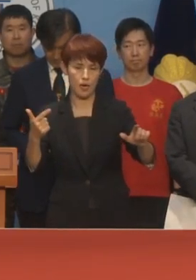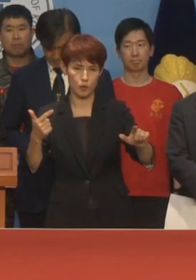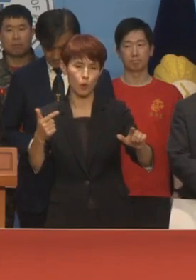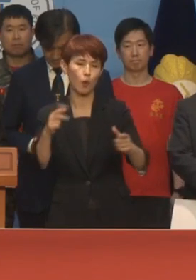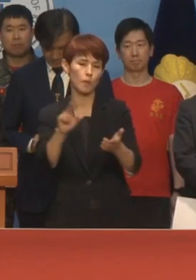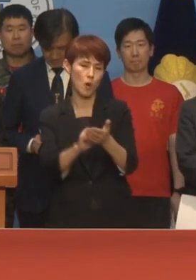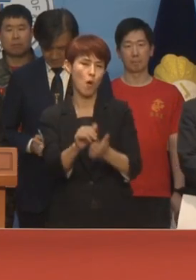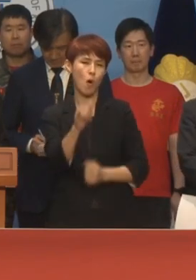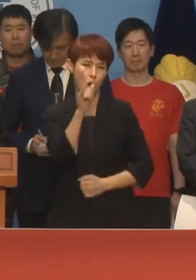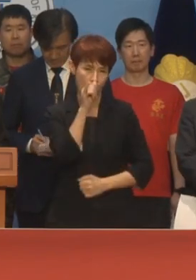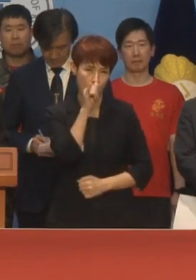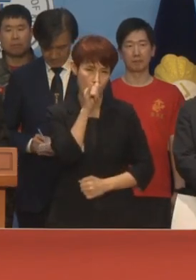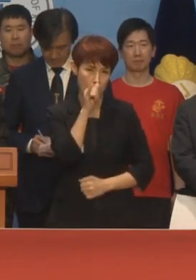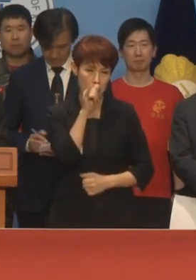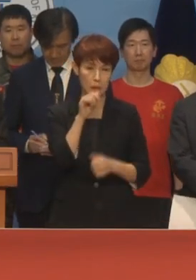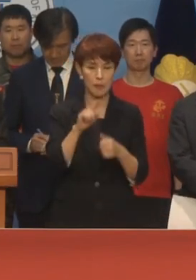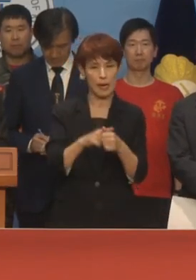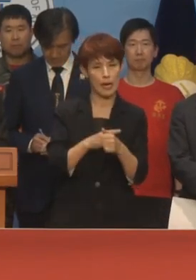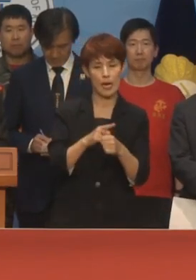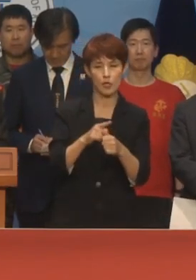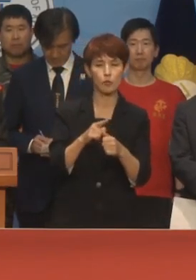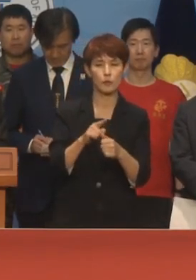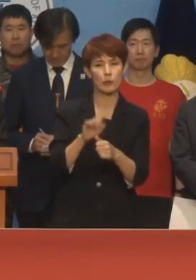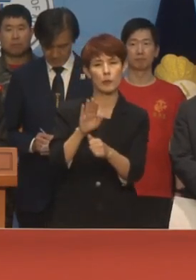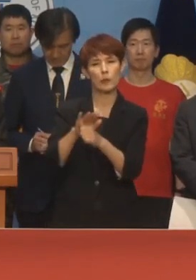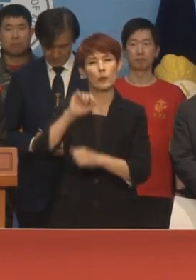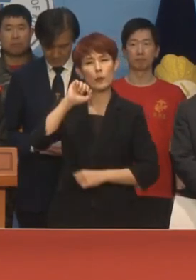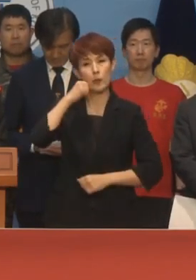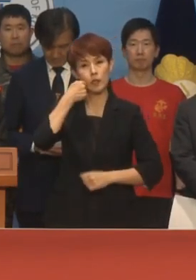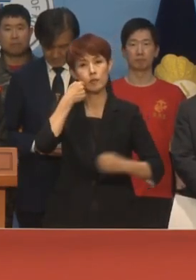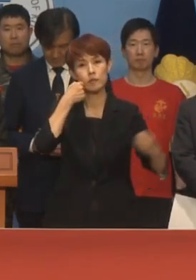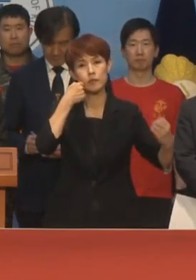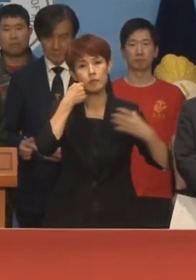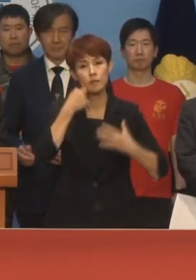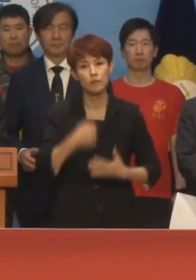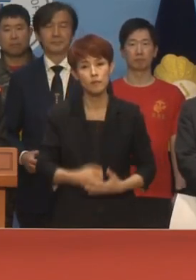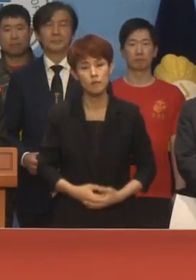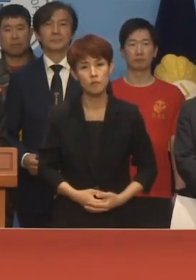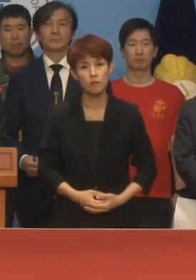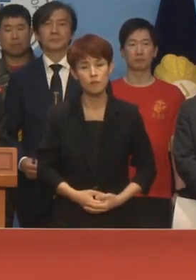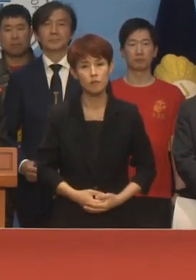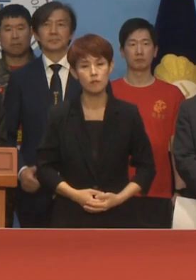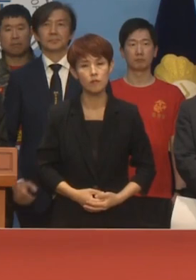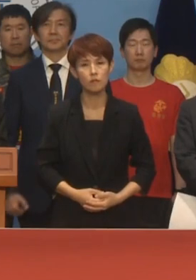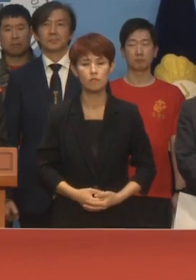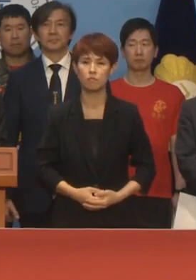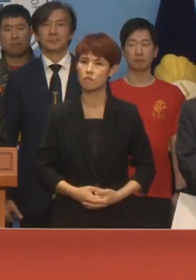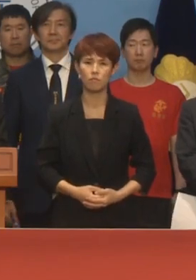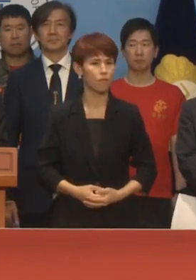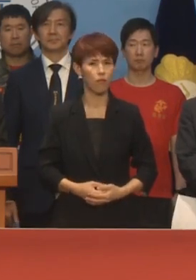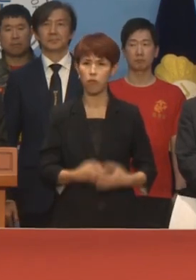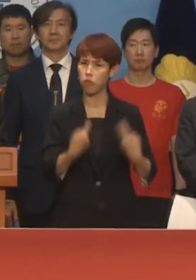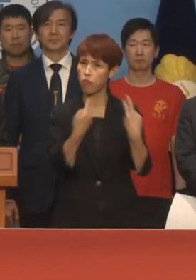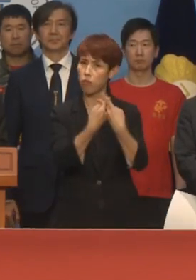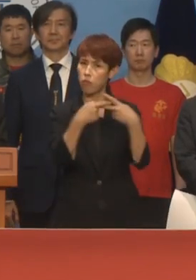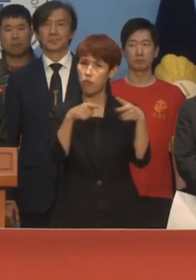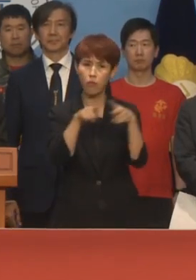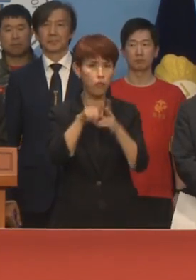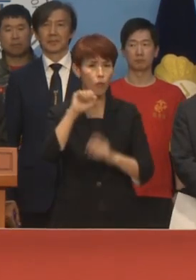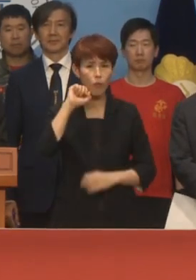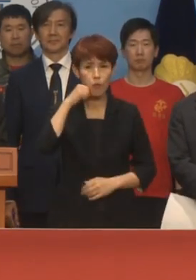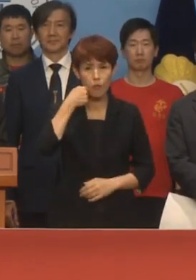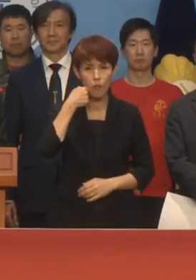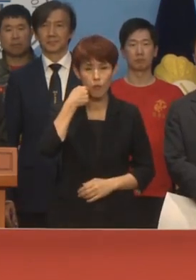수 있기 때문에 처리에 협조할 수 없다라는 말뿐이었습니다. 저는 도저히 이해할 수가 없습니다. 여러분